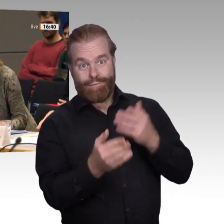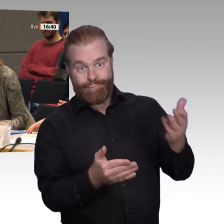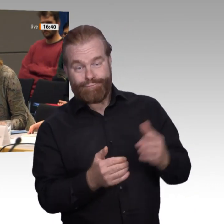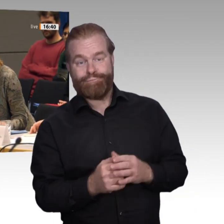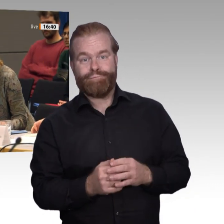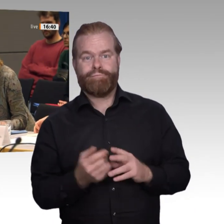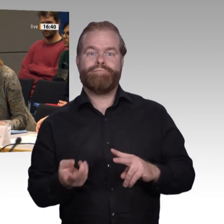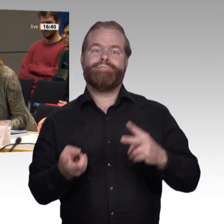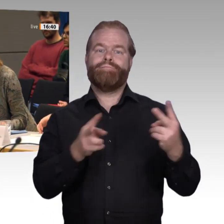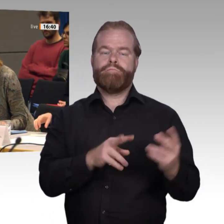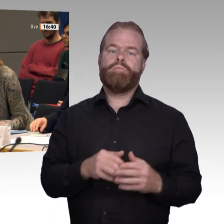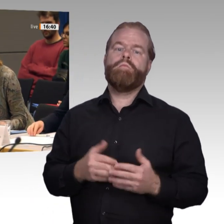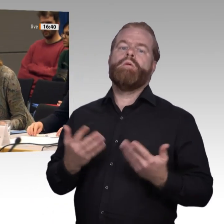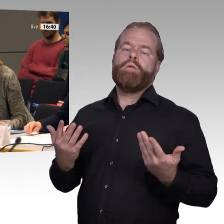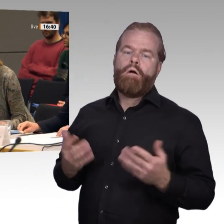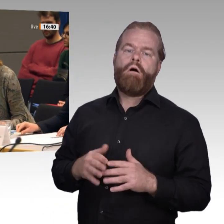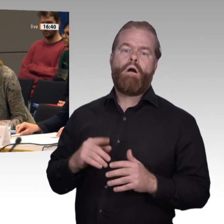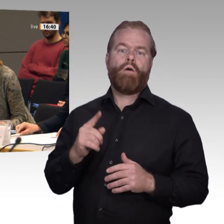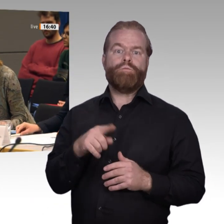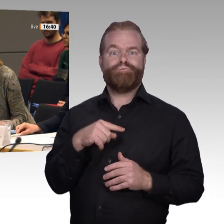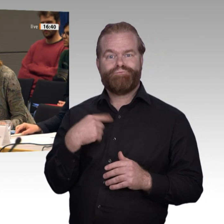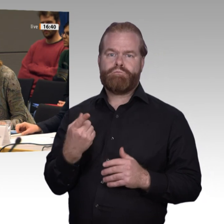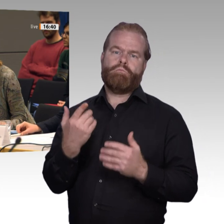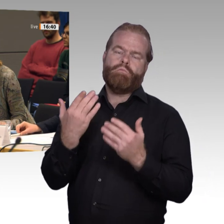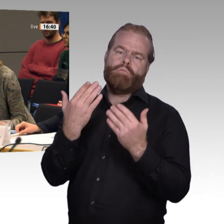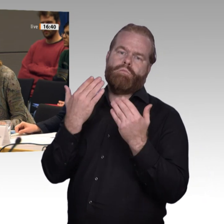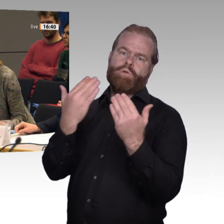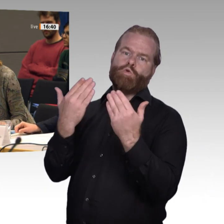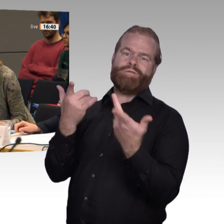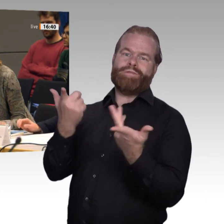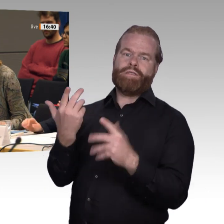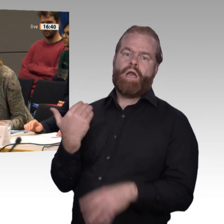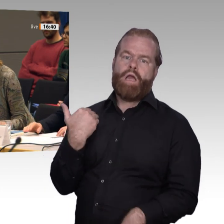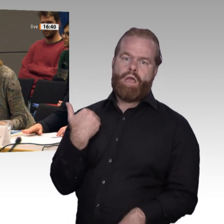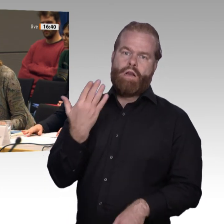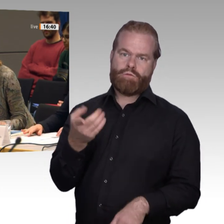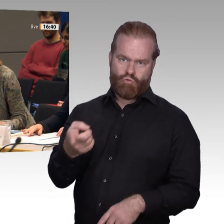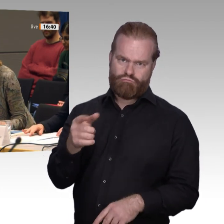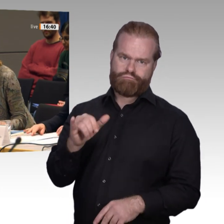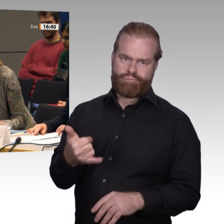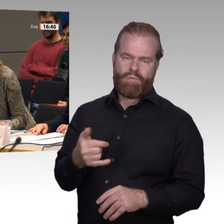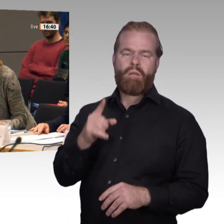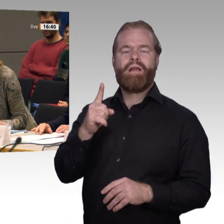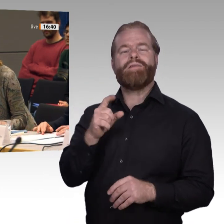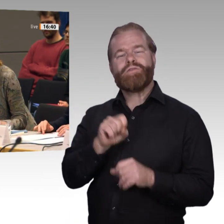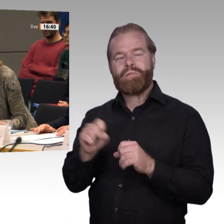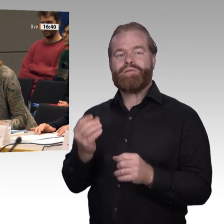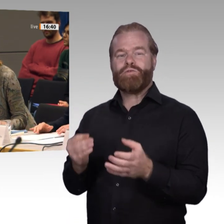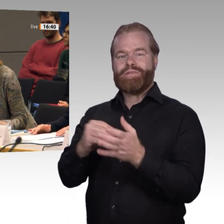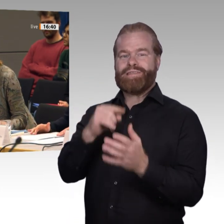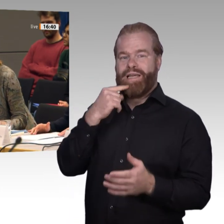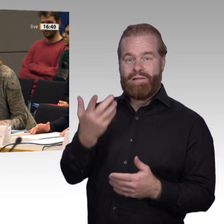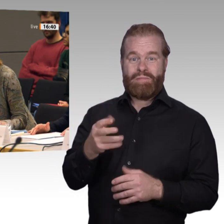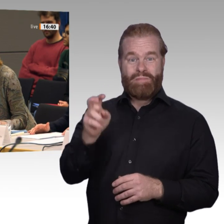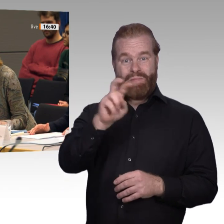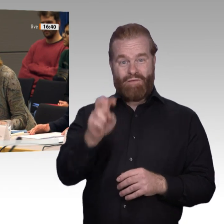machen, dass der § 9 der Werkstättenverordnung bis dahingehend oft missverstanden wird, dass der hier normierte Personalschlüssel für alle Werkstätten verbindlich